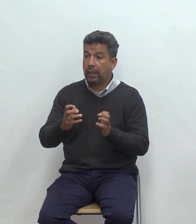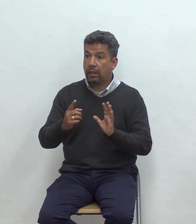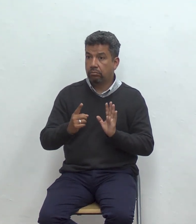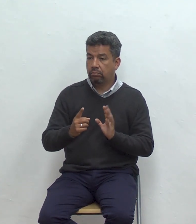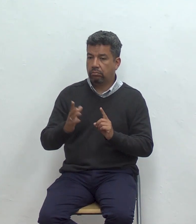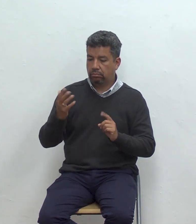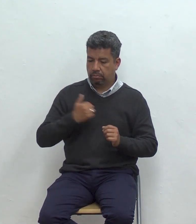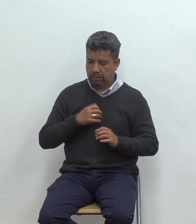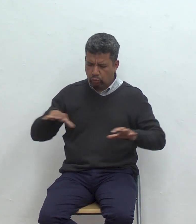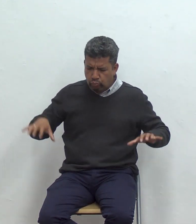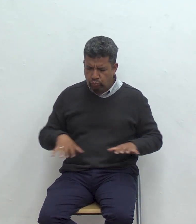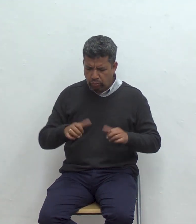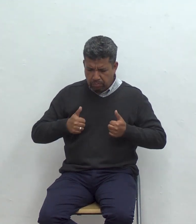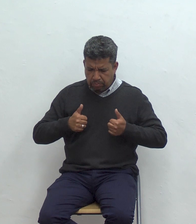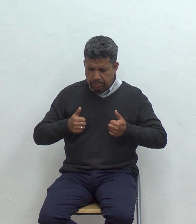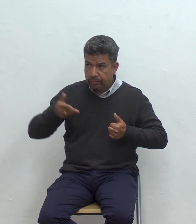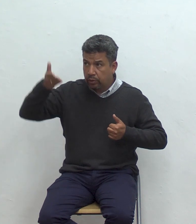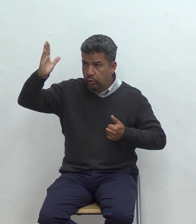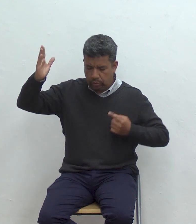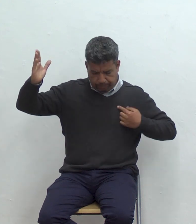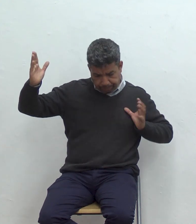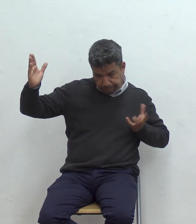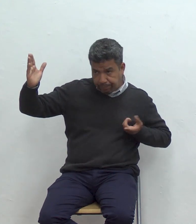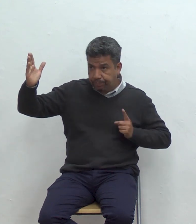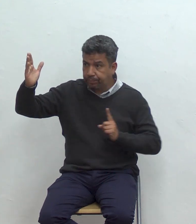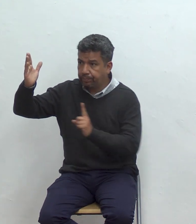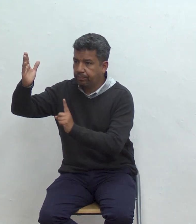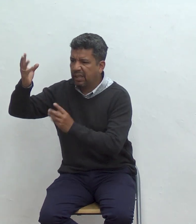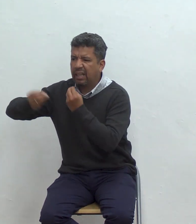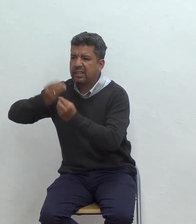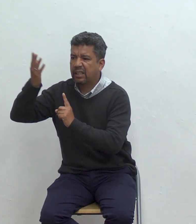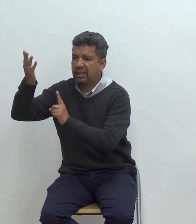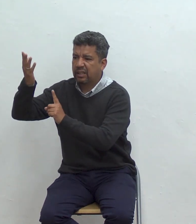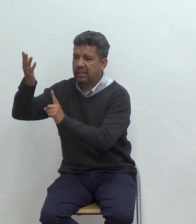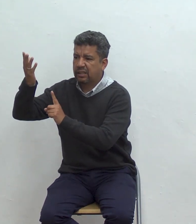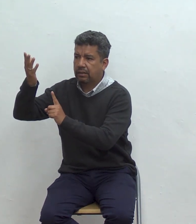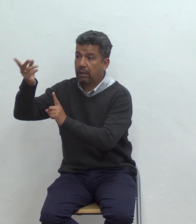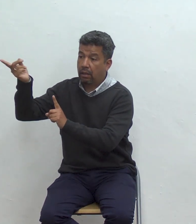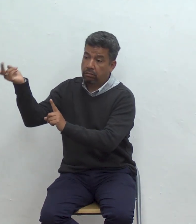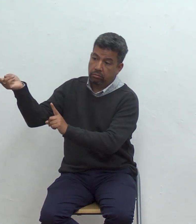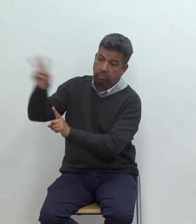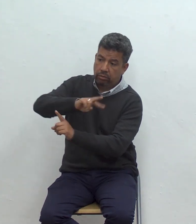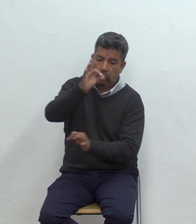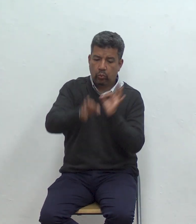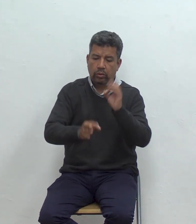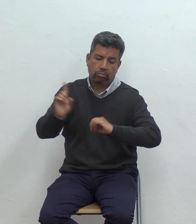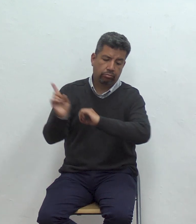por sus propias obras ante Dios, ¿qué va a hacer? Juzgado y